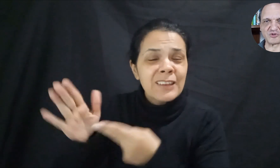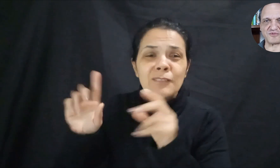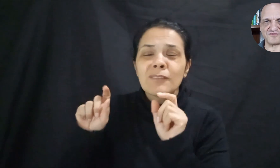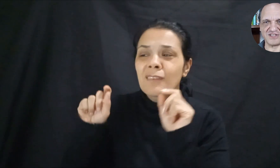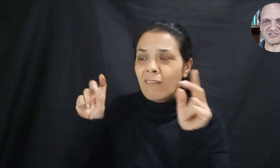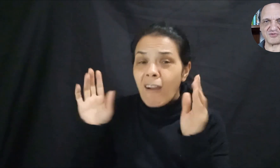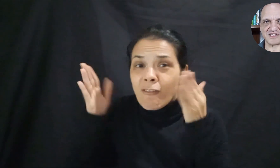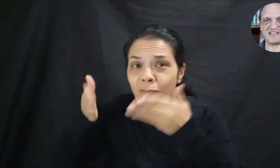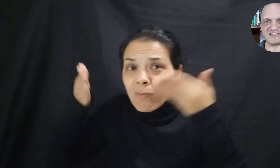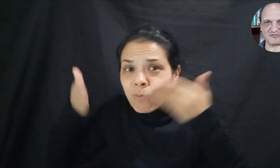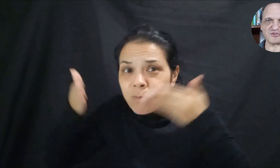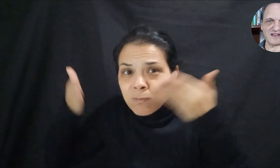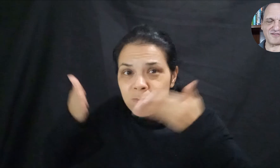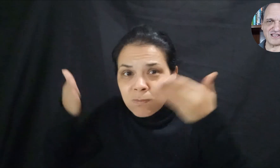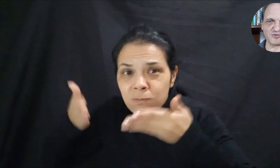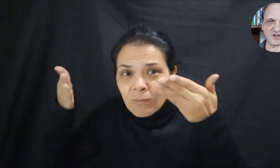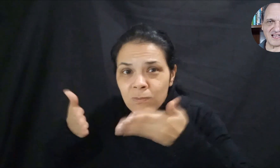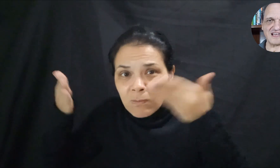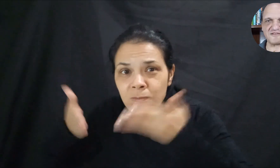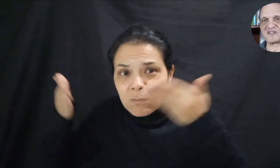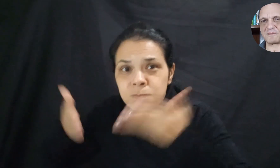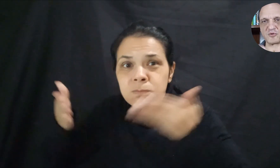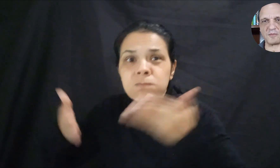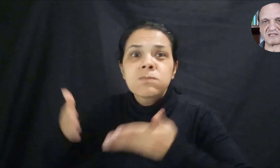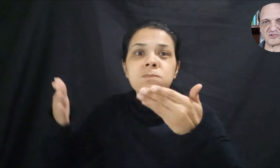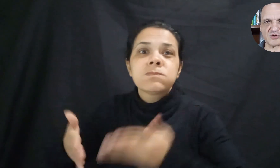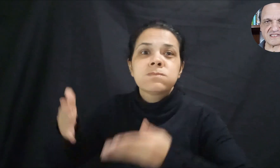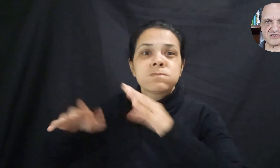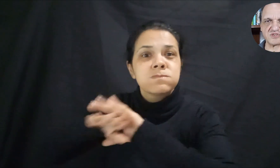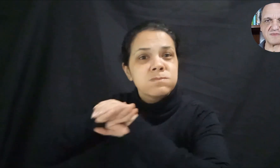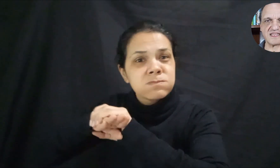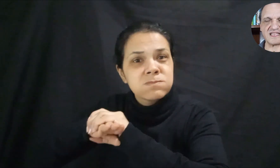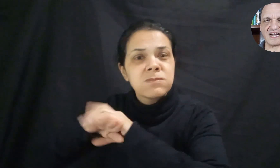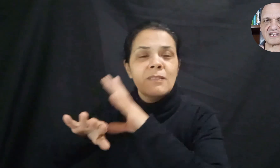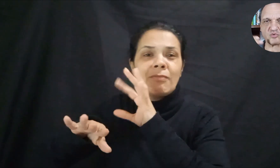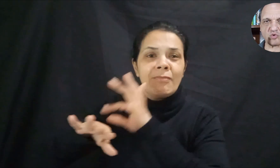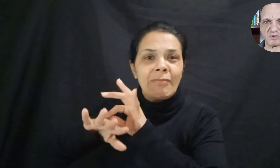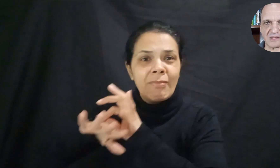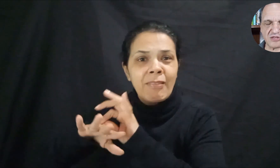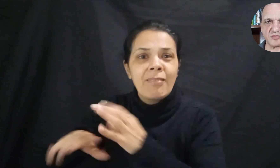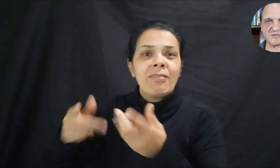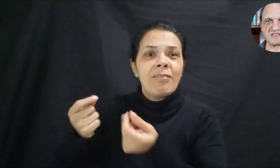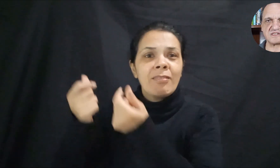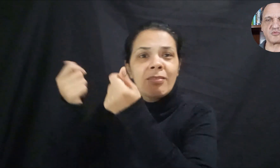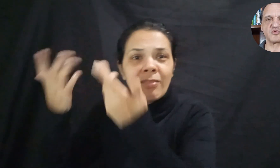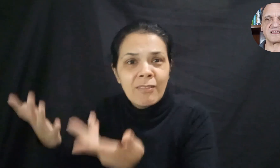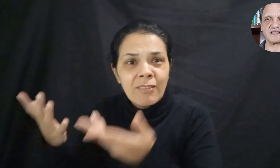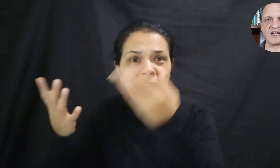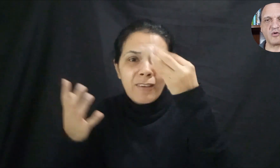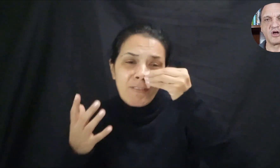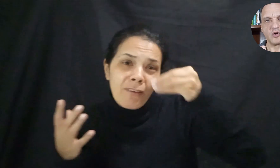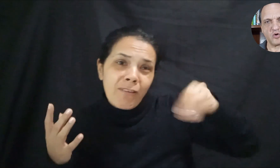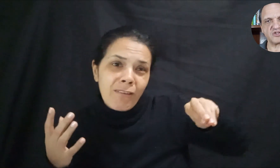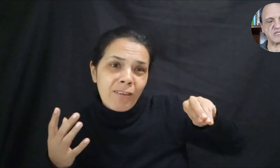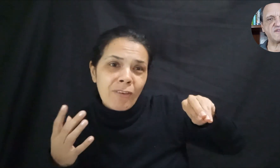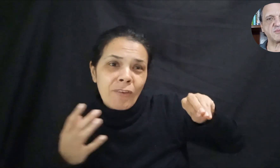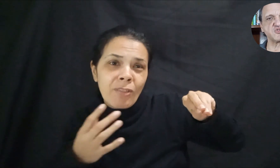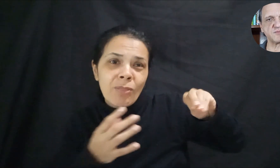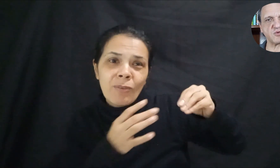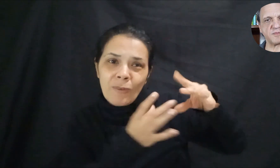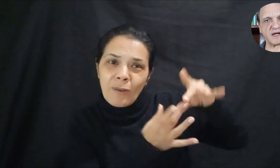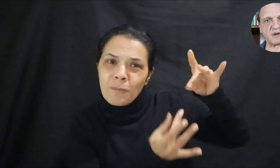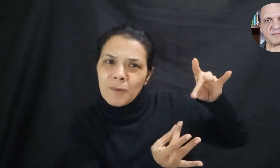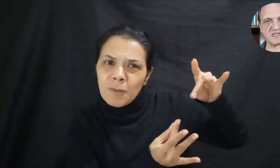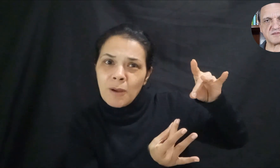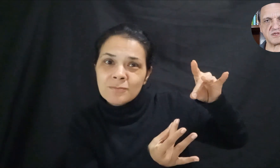nosso corpo físico aqui, e quando ela fala engordar, é ficar preocupado só com as questões materiais, com o comportamento nesse mundo material, ou nós também vamos